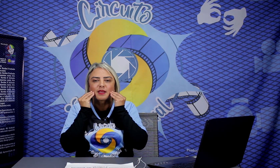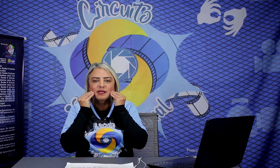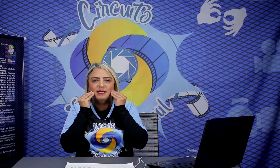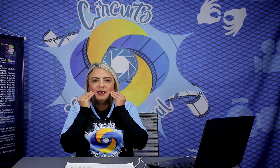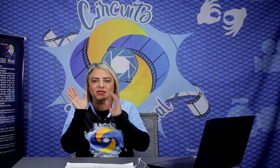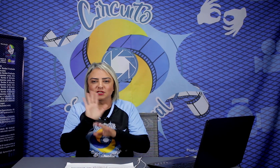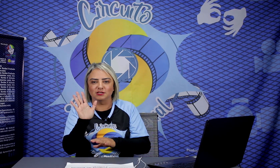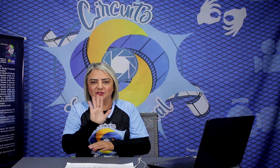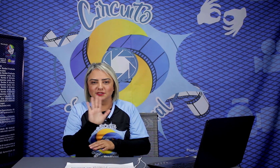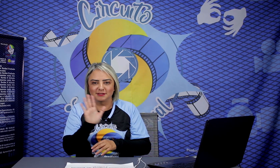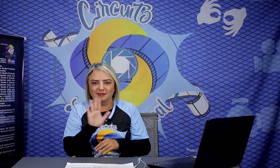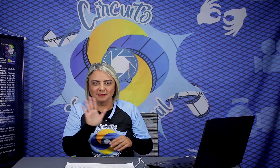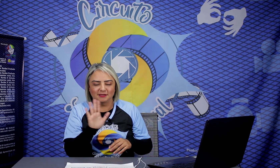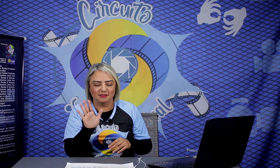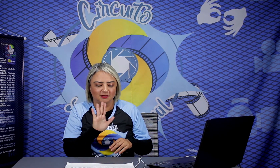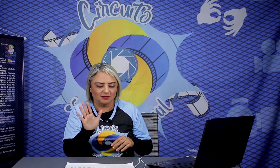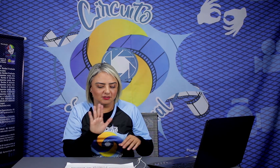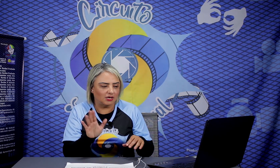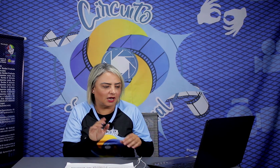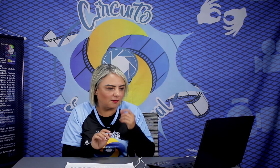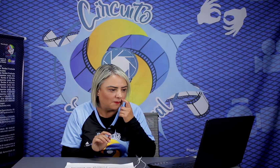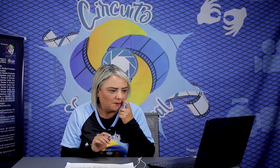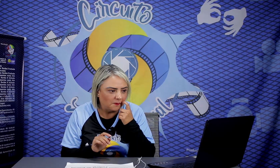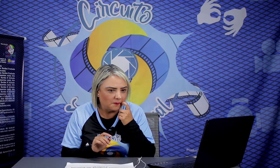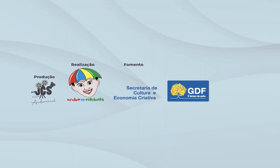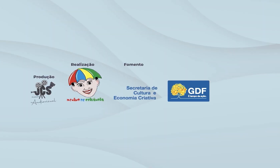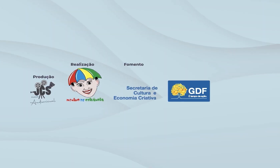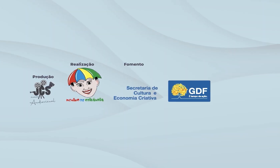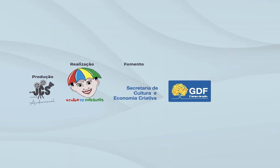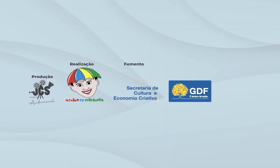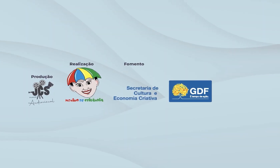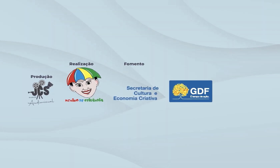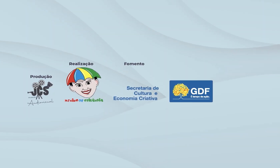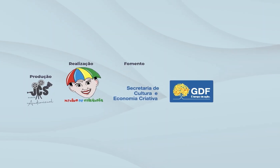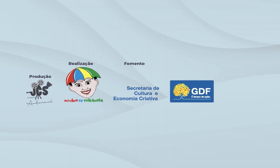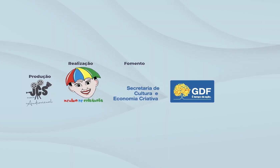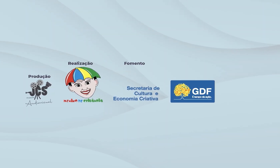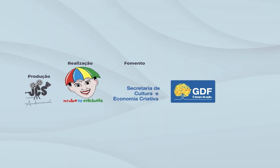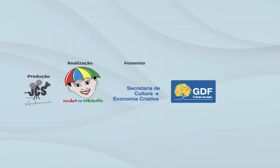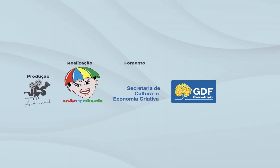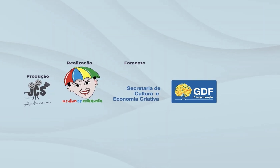Até lá, gente. Tchau.